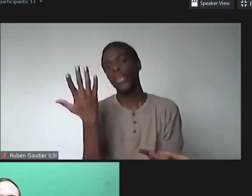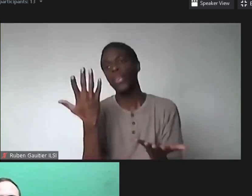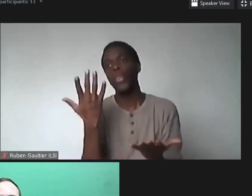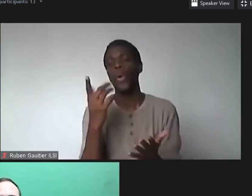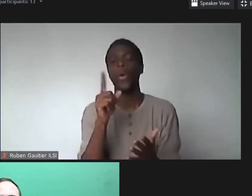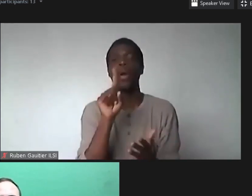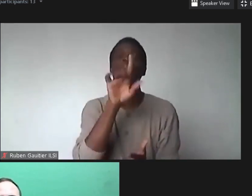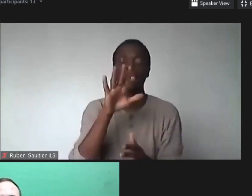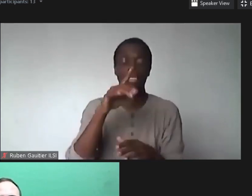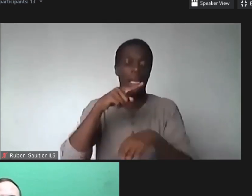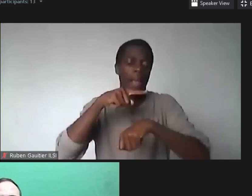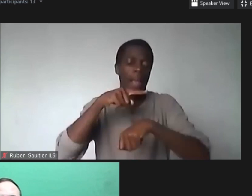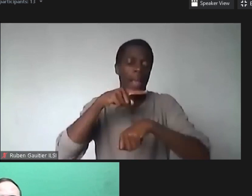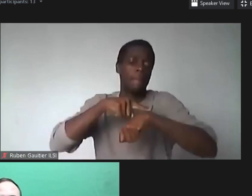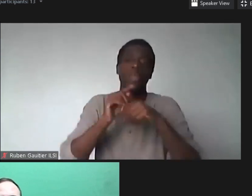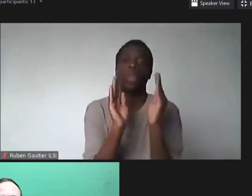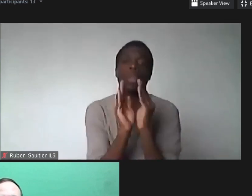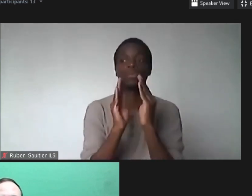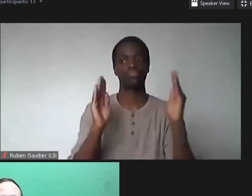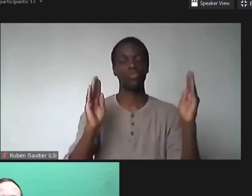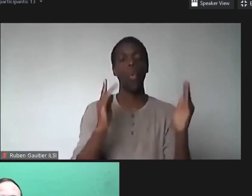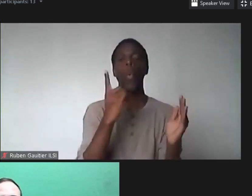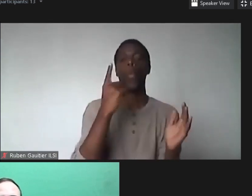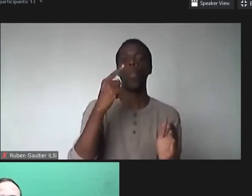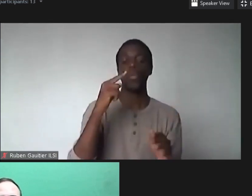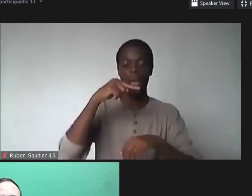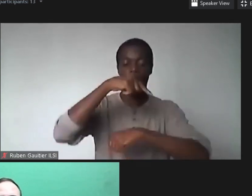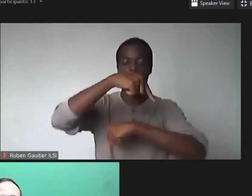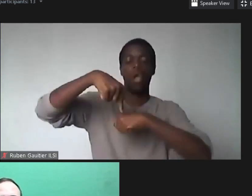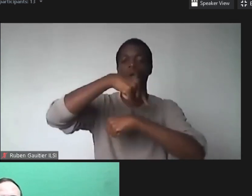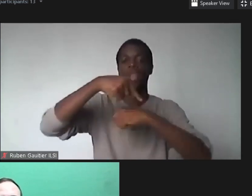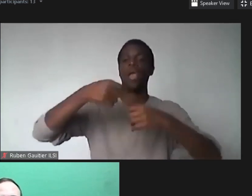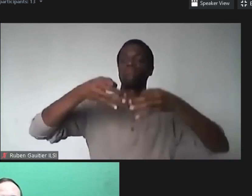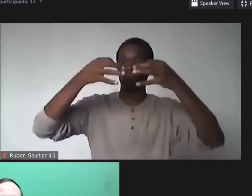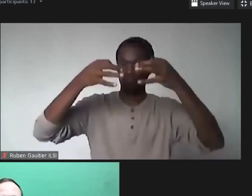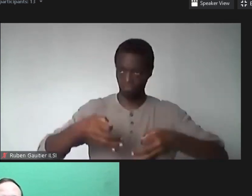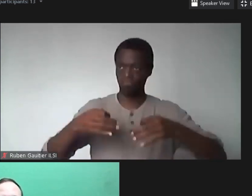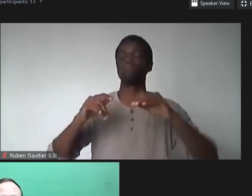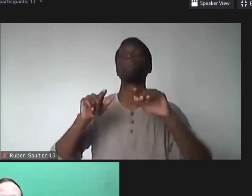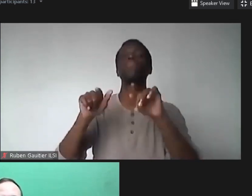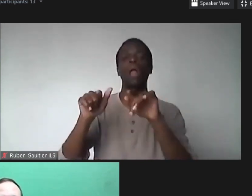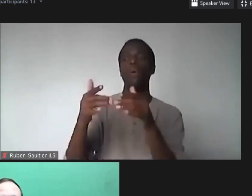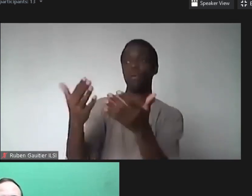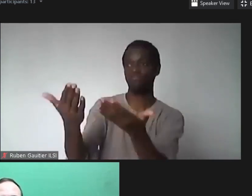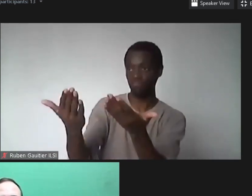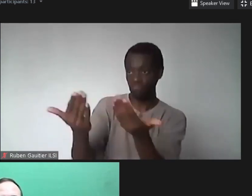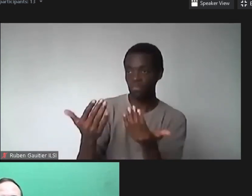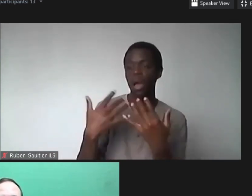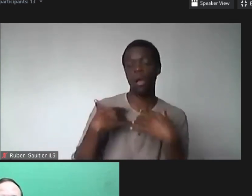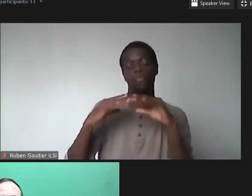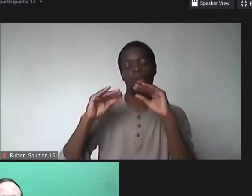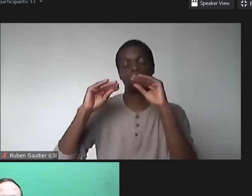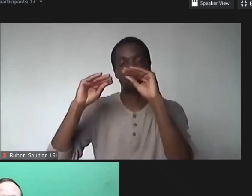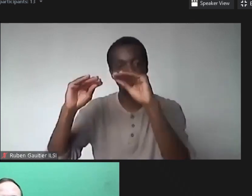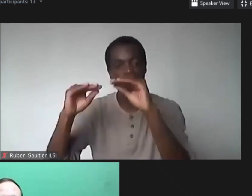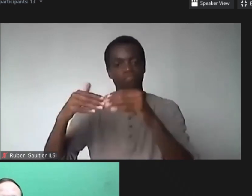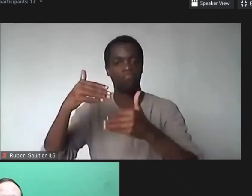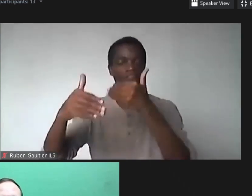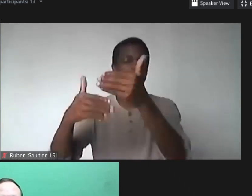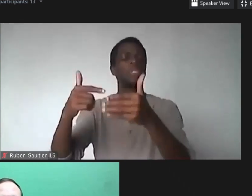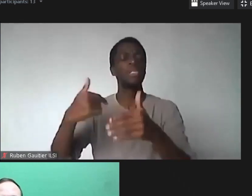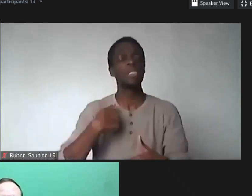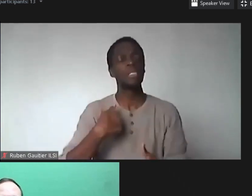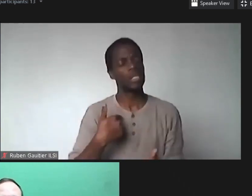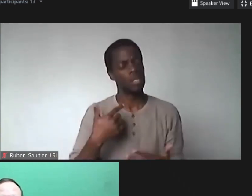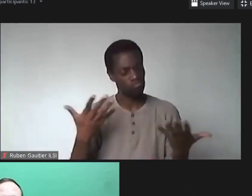preguntas. Así que tal vez sea esa la mejor forma, y Riadis está tiene toda la apertura para poder hacer esos talleres, pero siempre y cuando